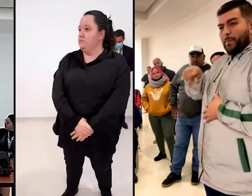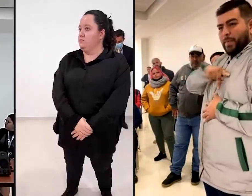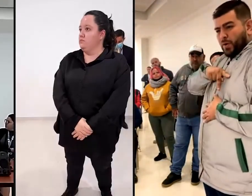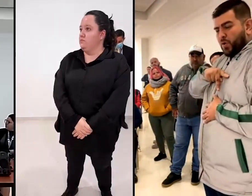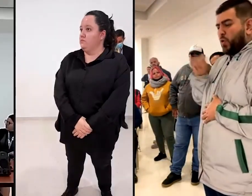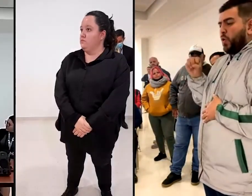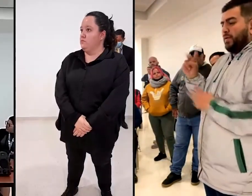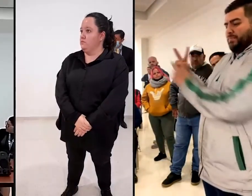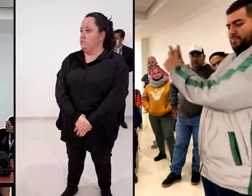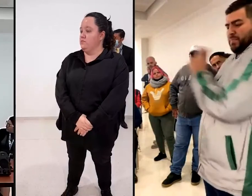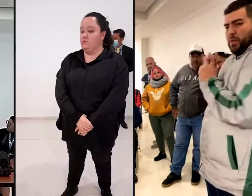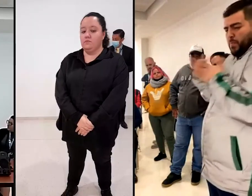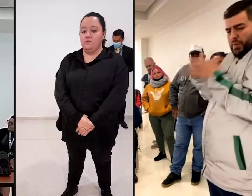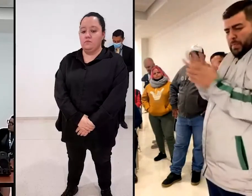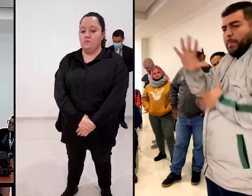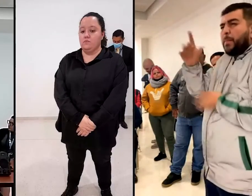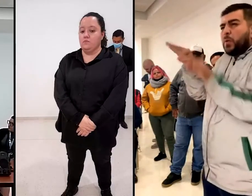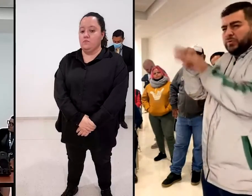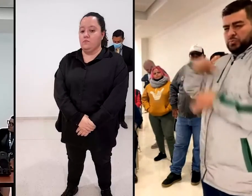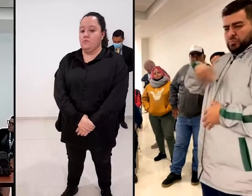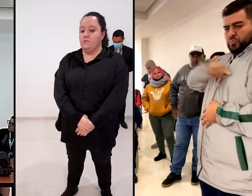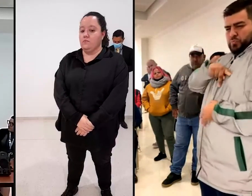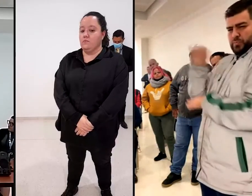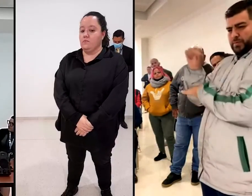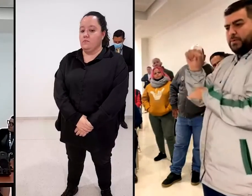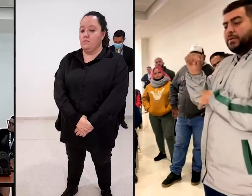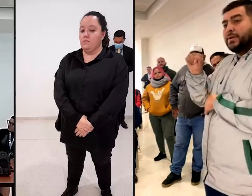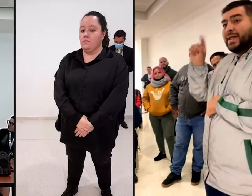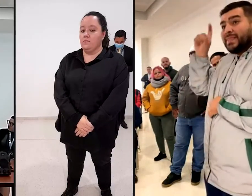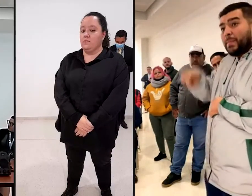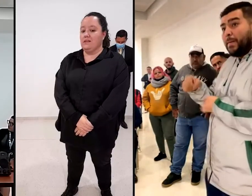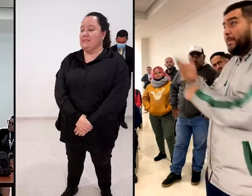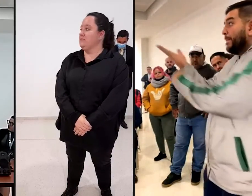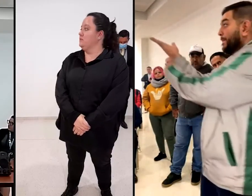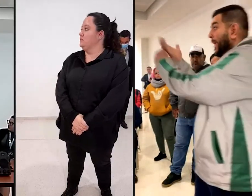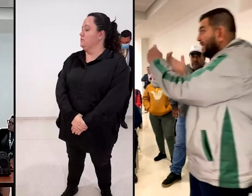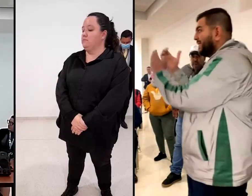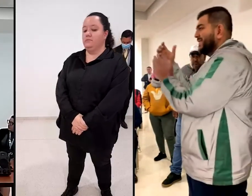mi automóvil de automóviles